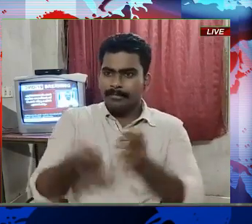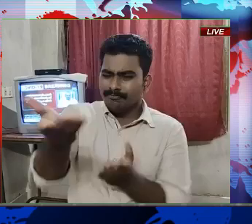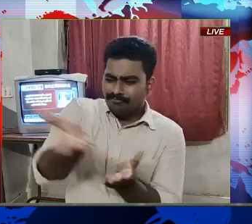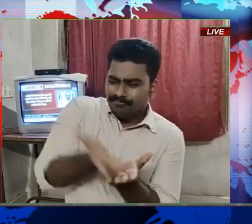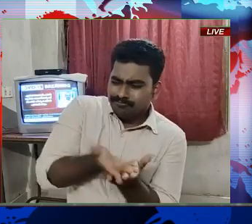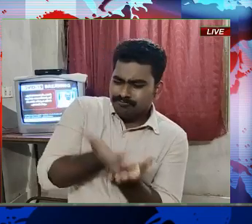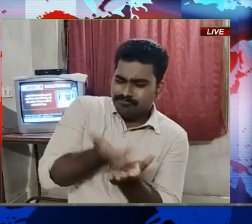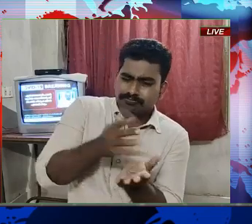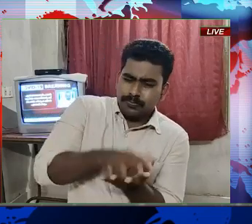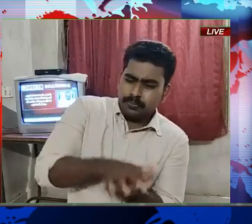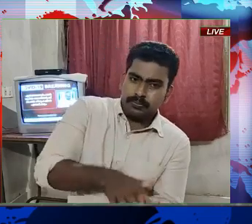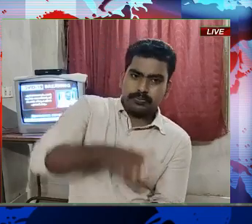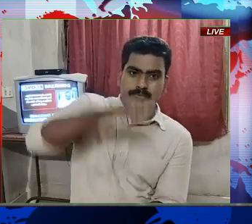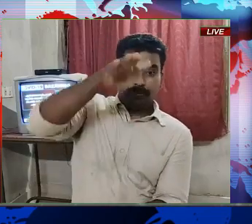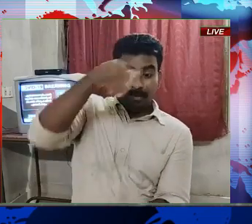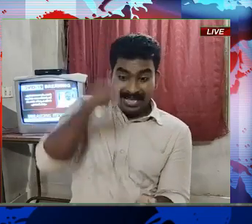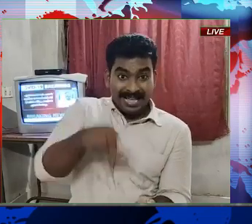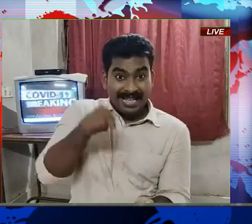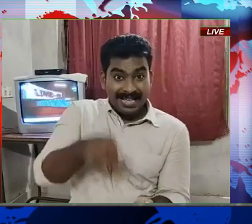ചികിത്സ കിട്ടാതെ